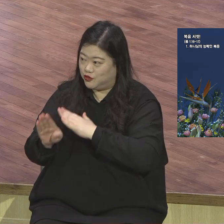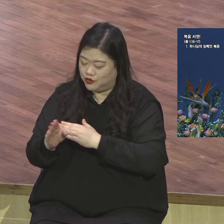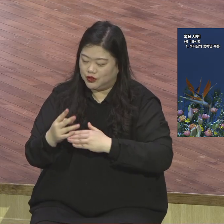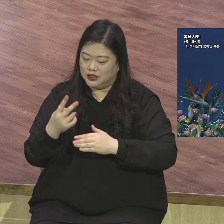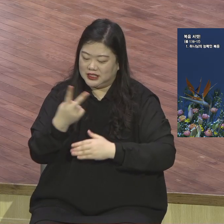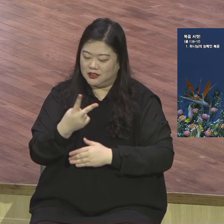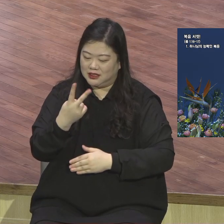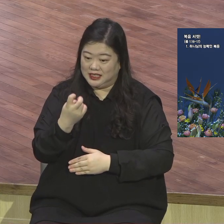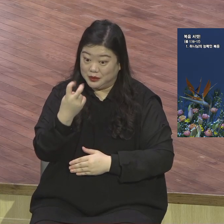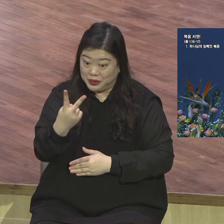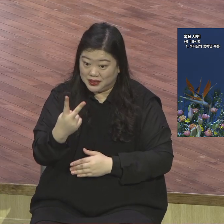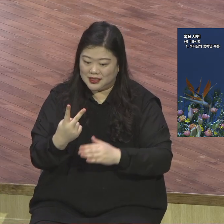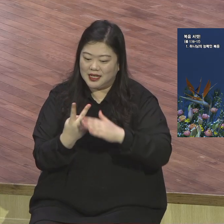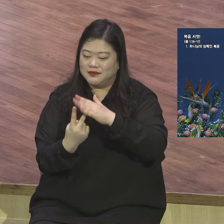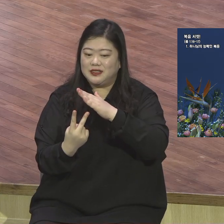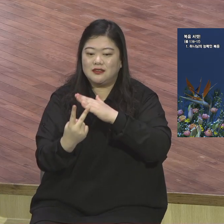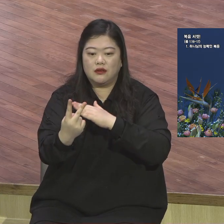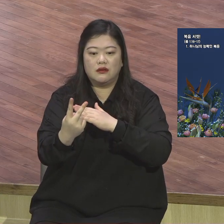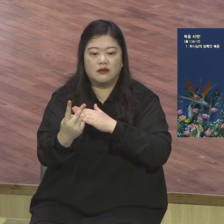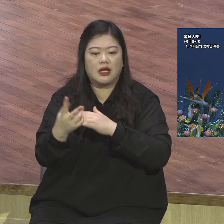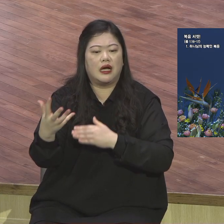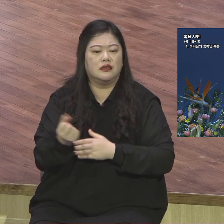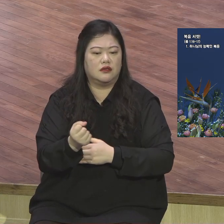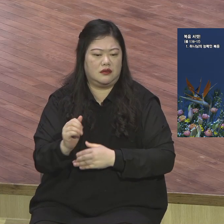새해 전에 체험하지 못한